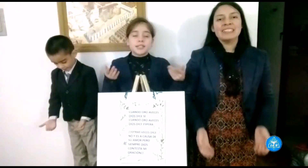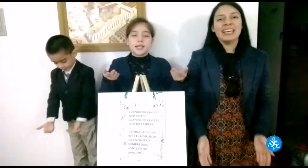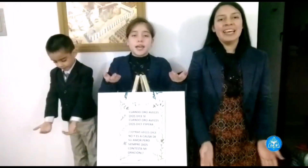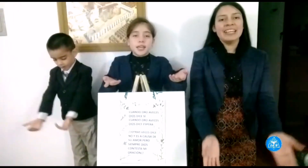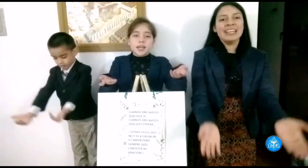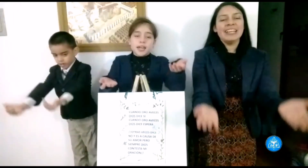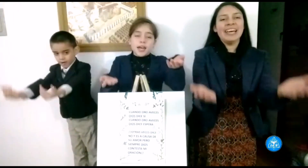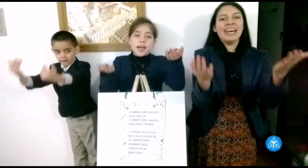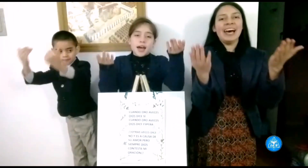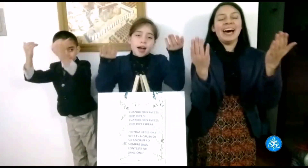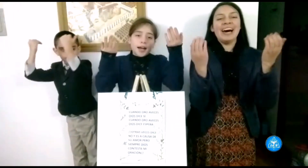seguiré